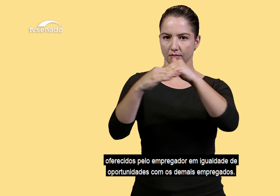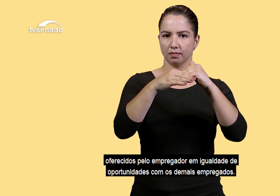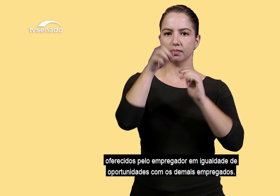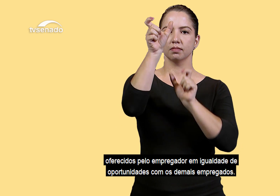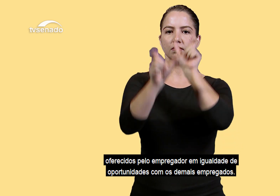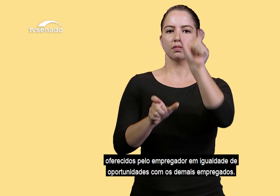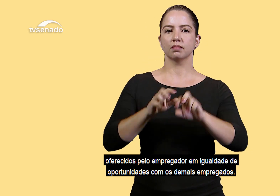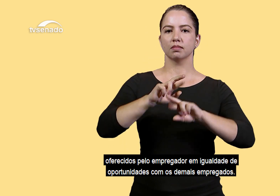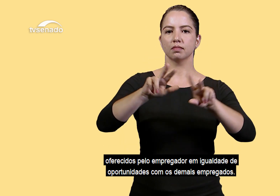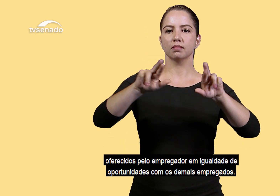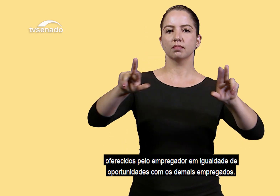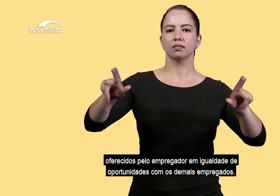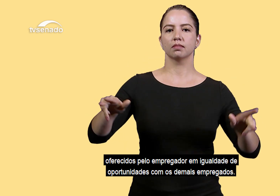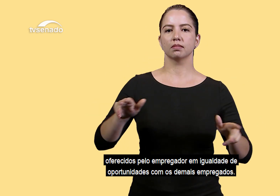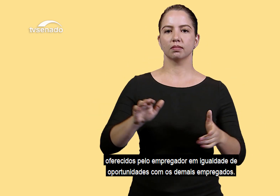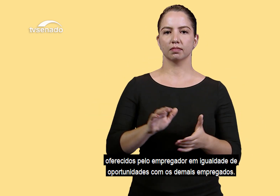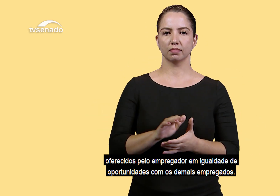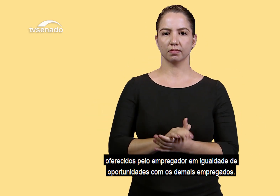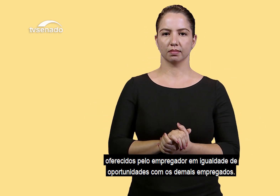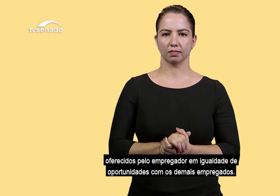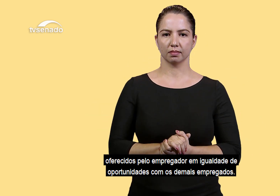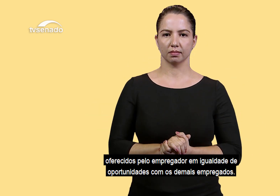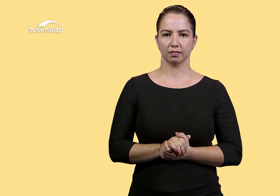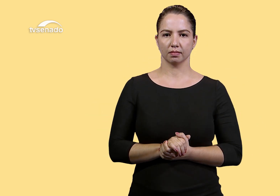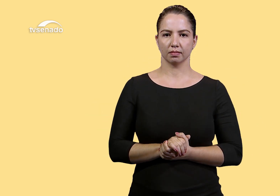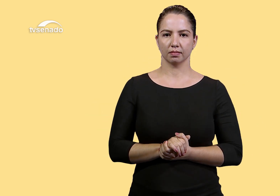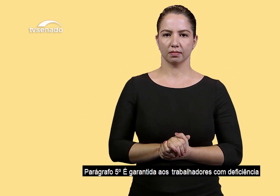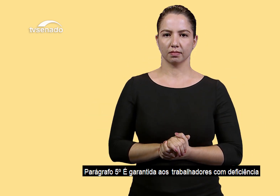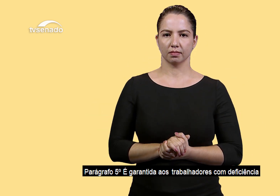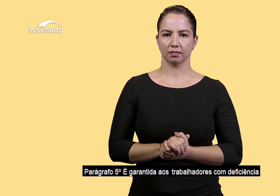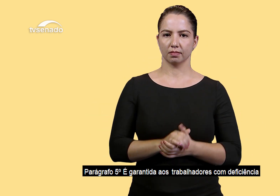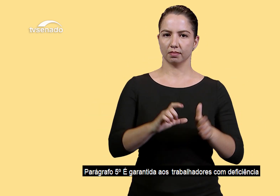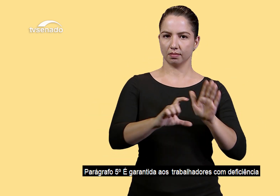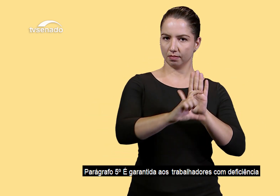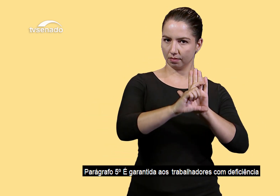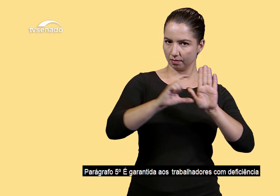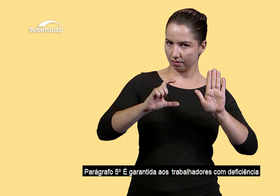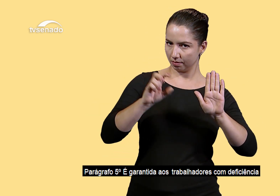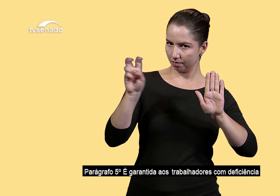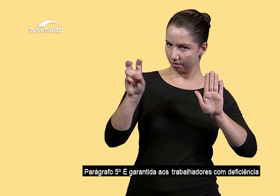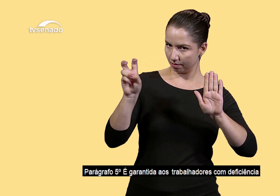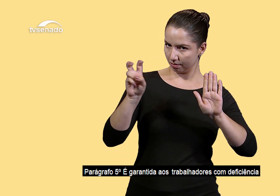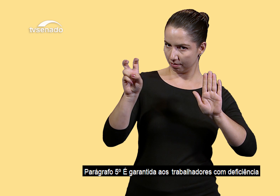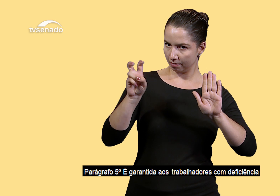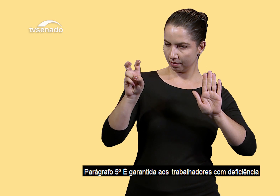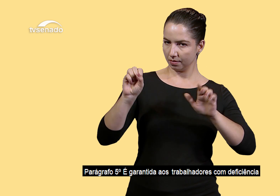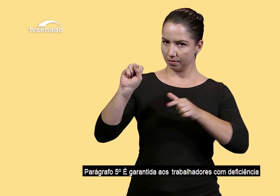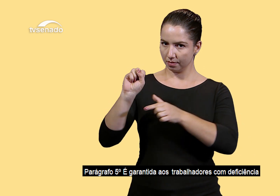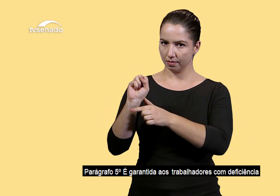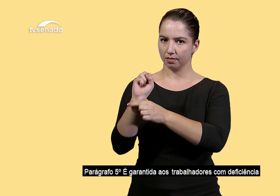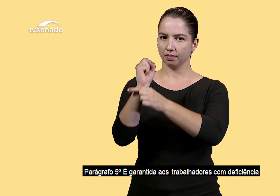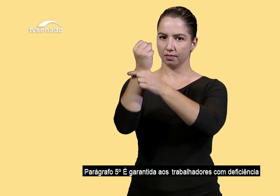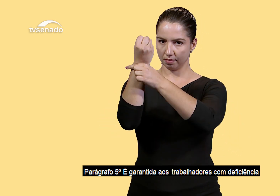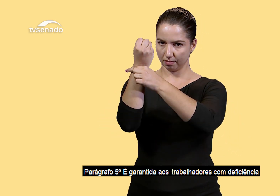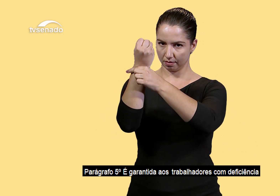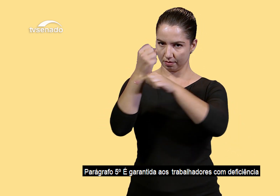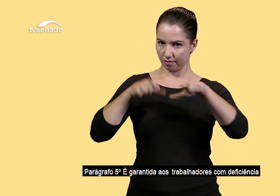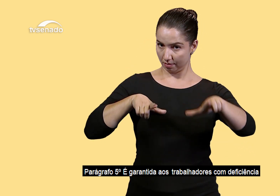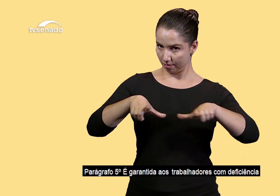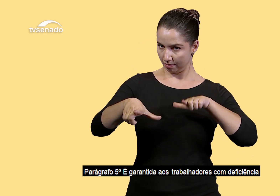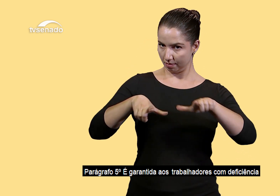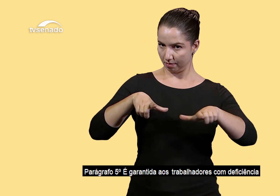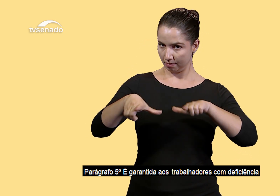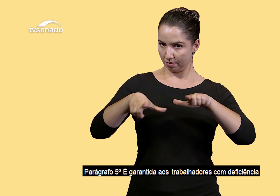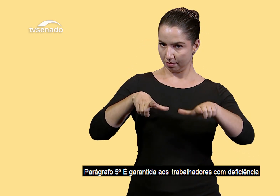igualdade de oportunidades com os demais empregados. Parágrafo 5º. É garantida aos trabalhadores